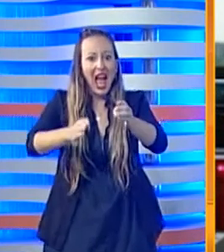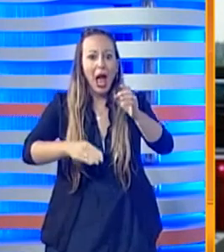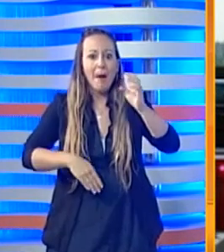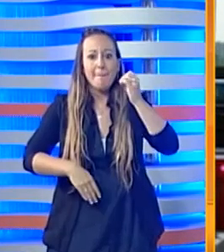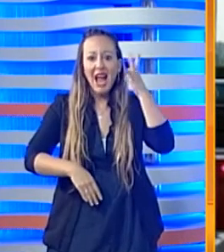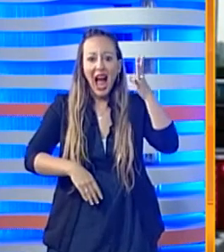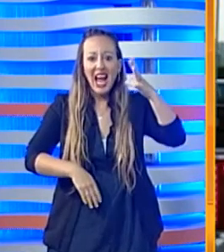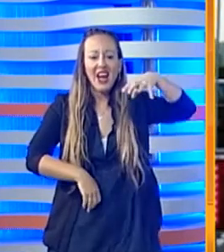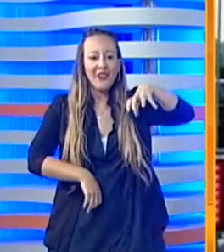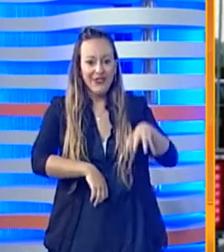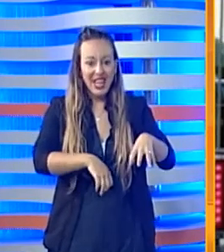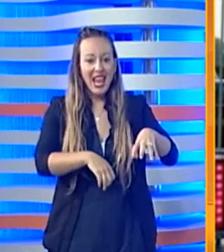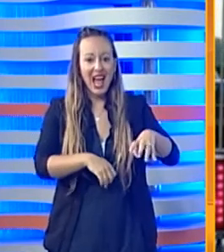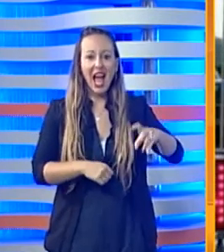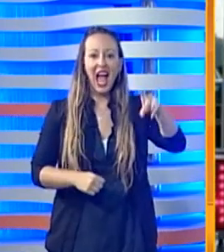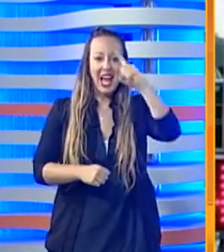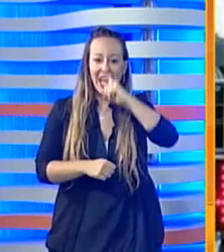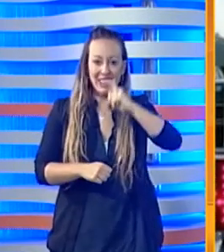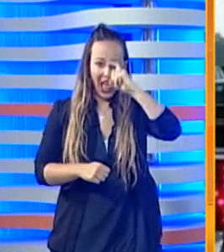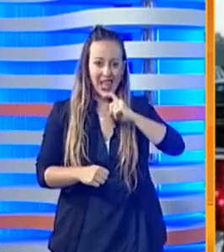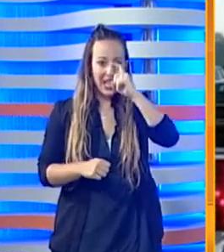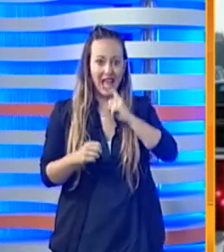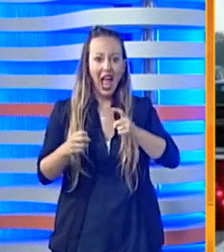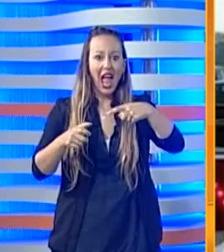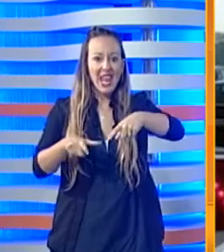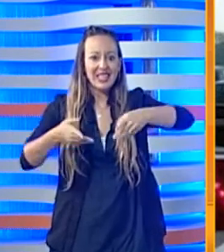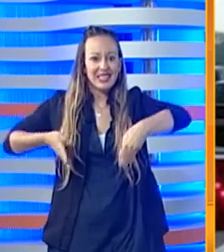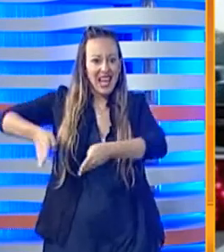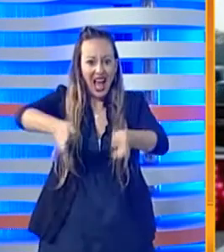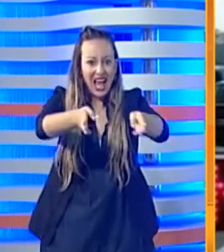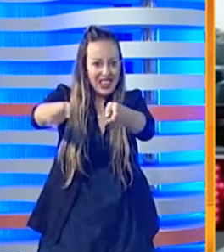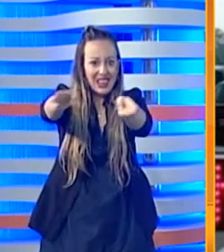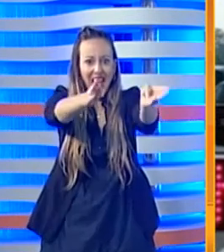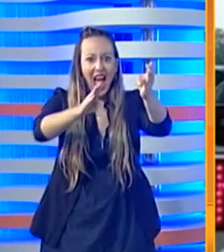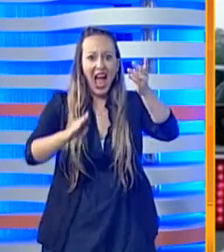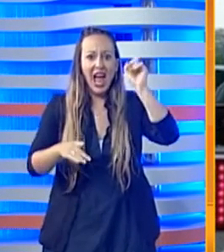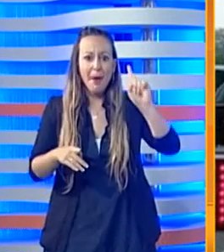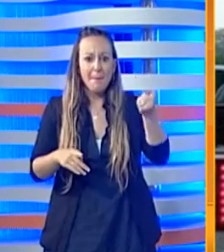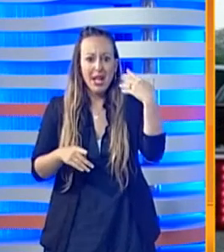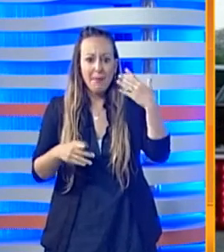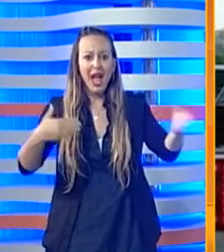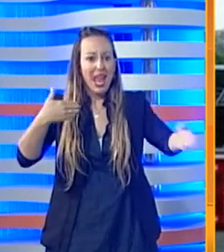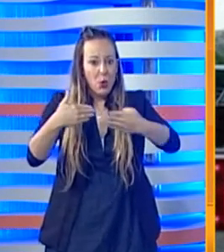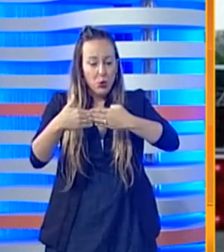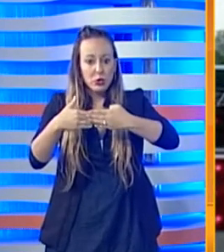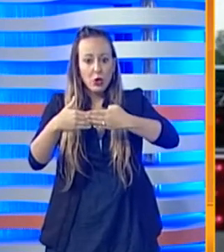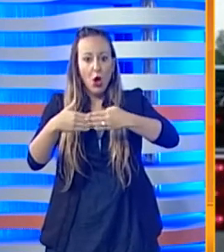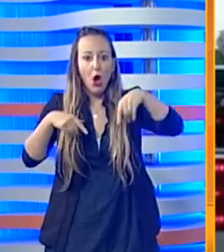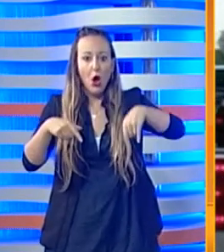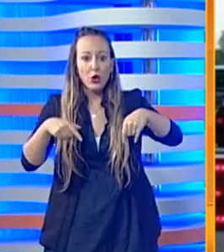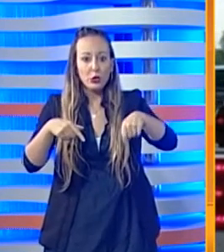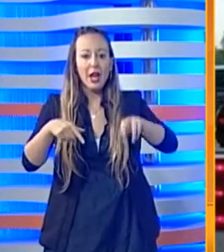Biancavilla nel Catanese. Il tratto di strada, che era stato chiuso, è stato riaperto con un